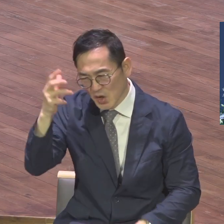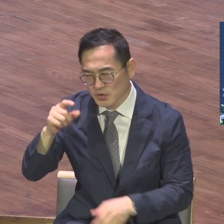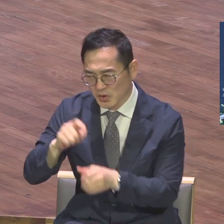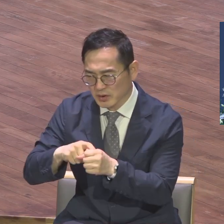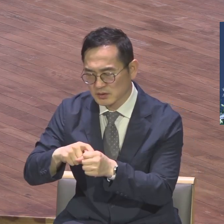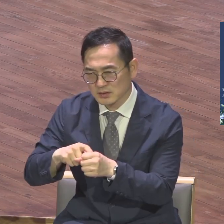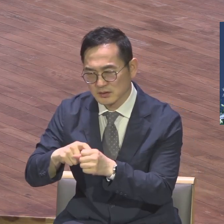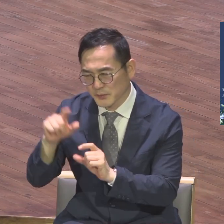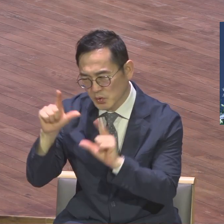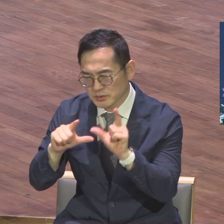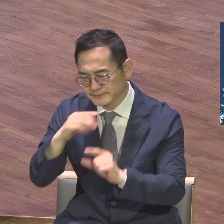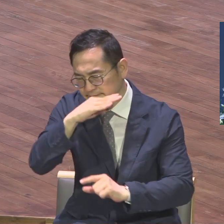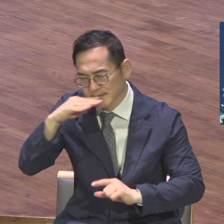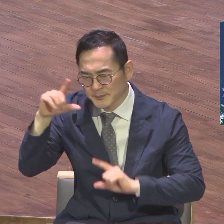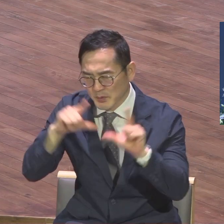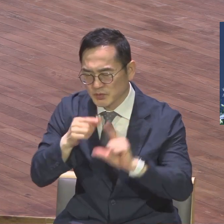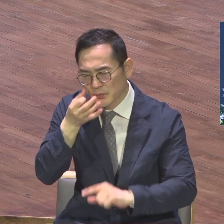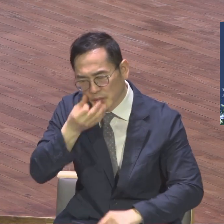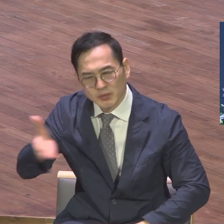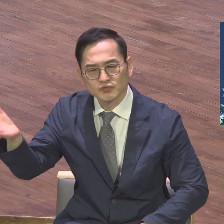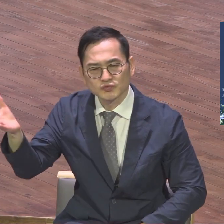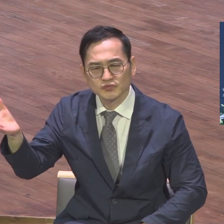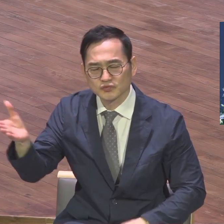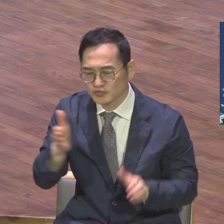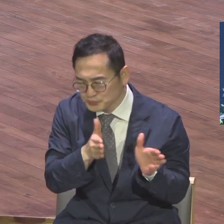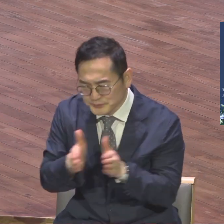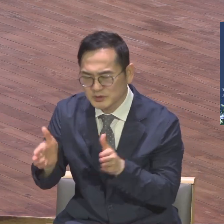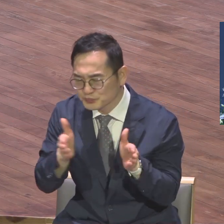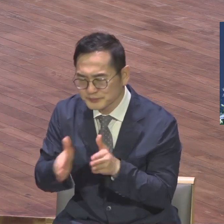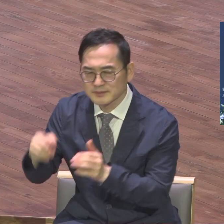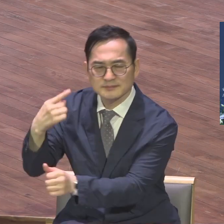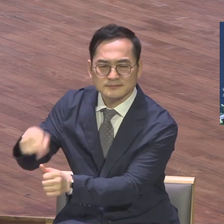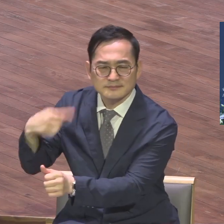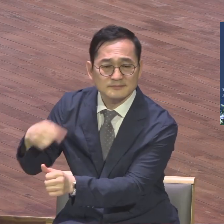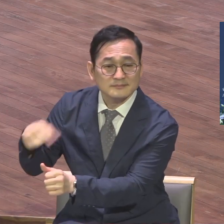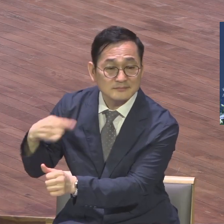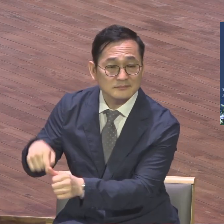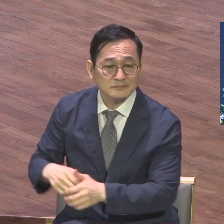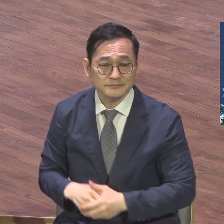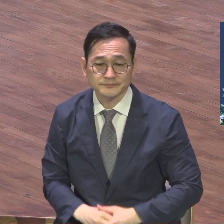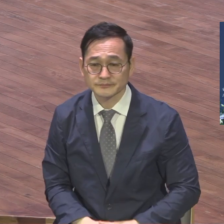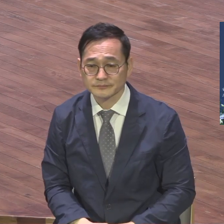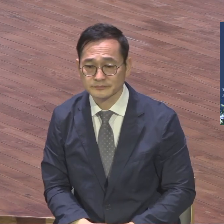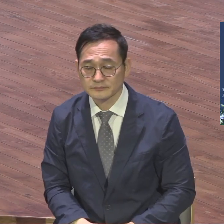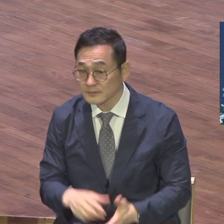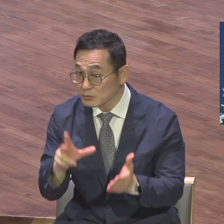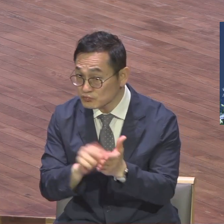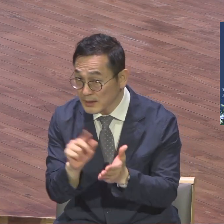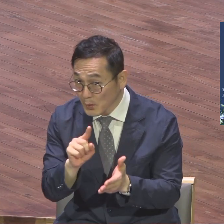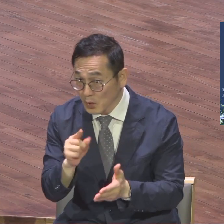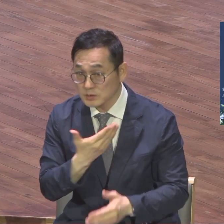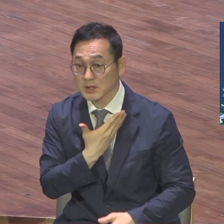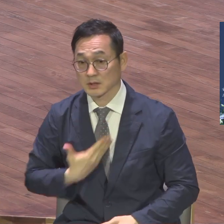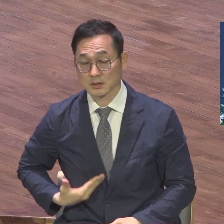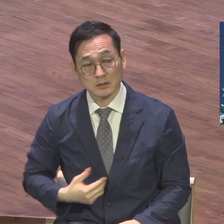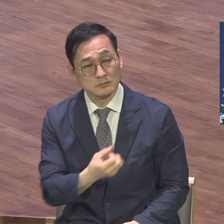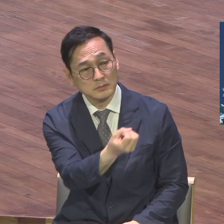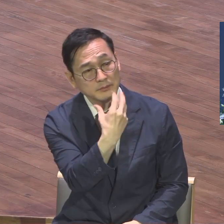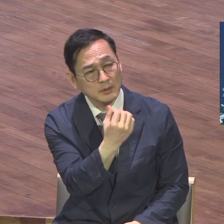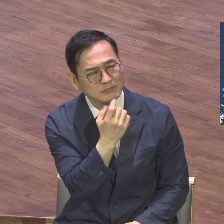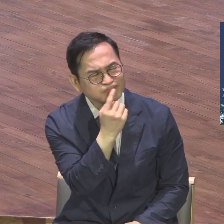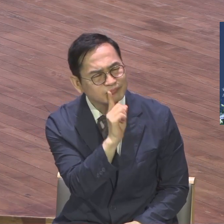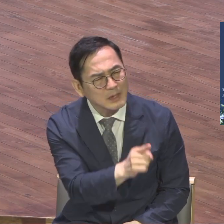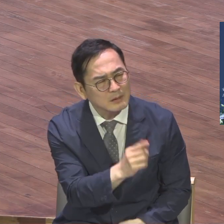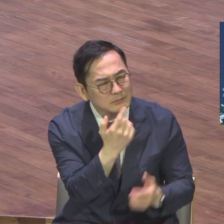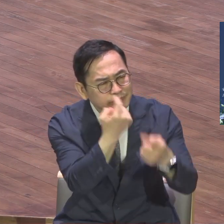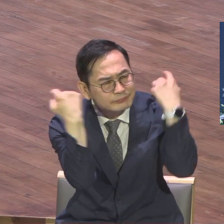자세를 점검하면서 자꾸 이렇게 준비를 시킨 것입니다. 그런데 문제는 제자들이 이 말씀을